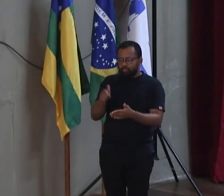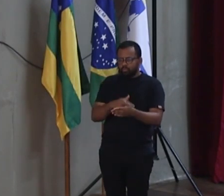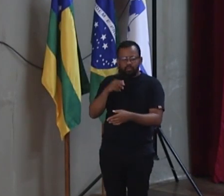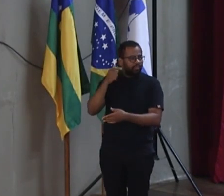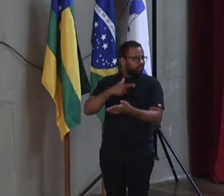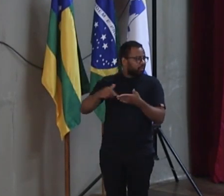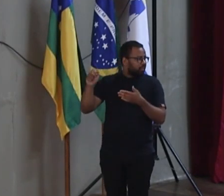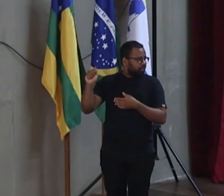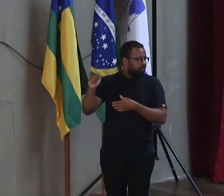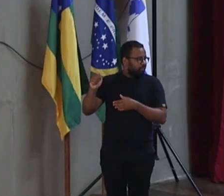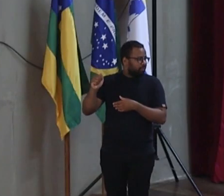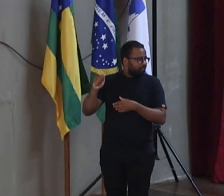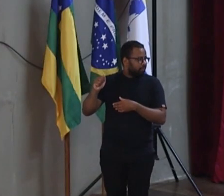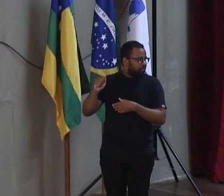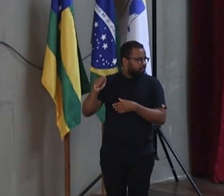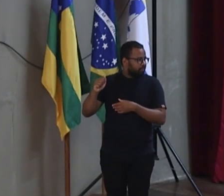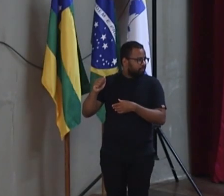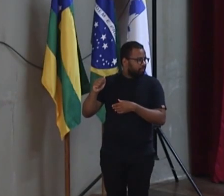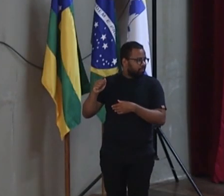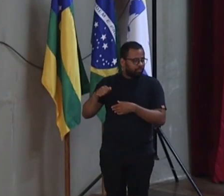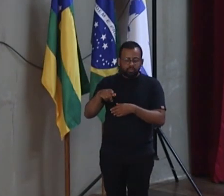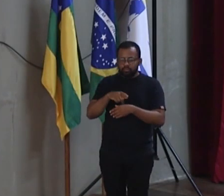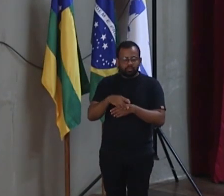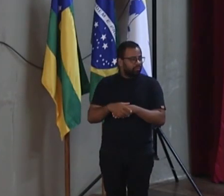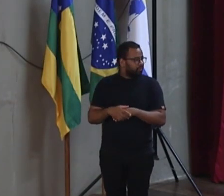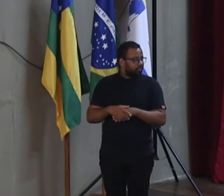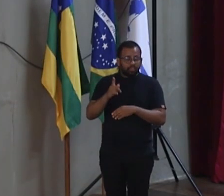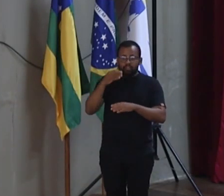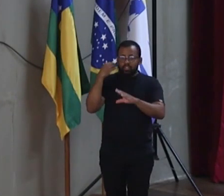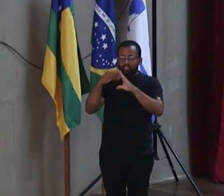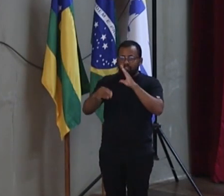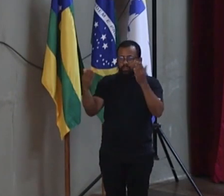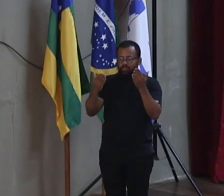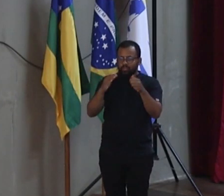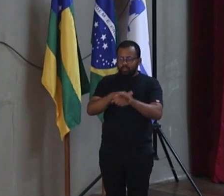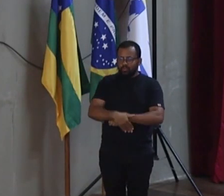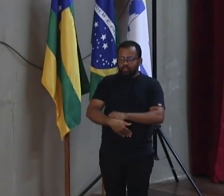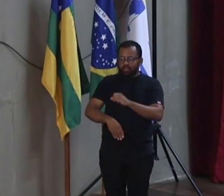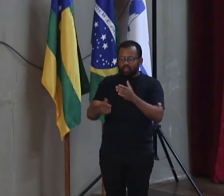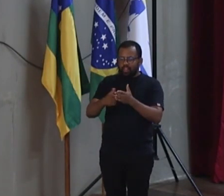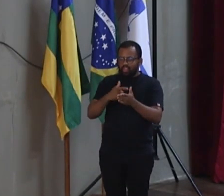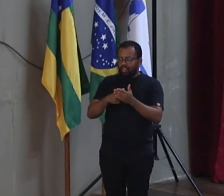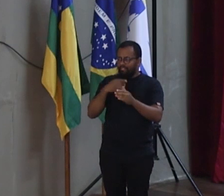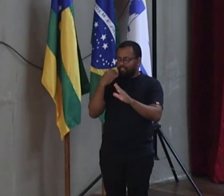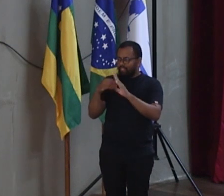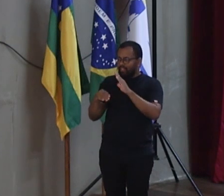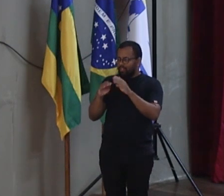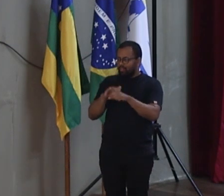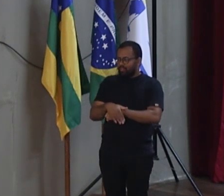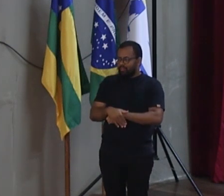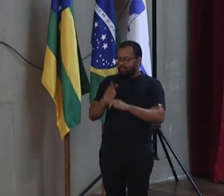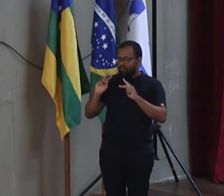EDA LAB. Pois é. Será lançado nesta noite. Viu só?